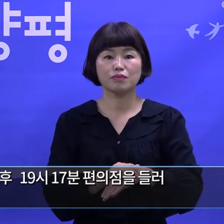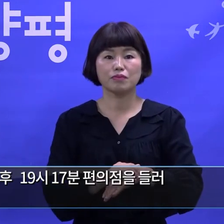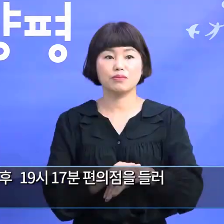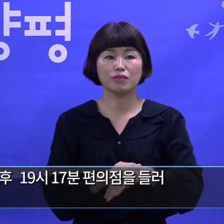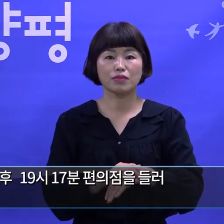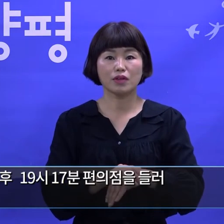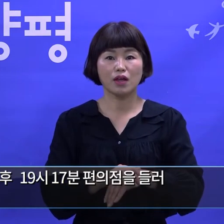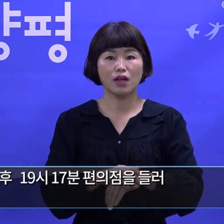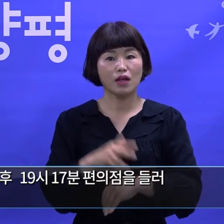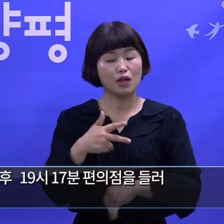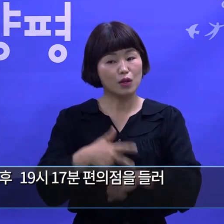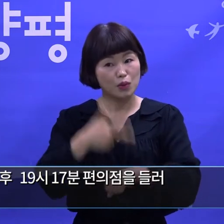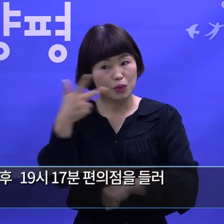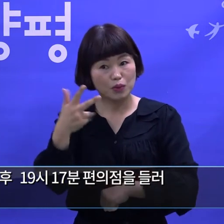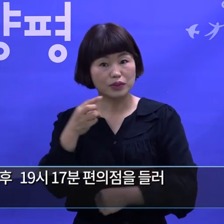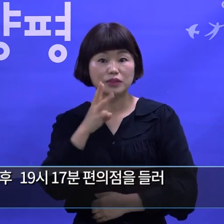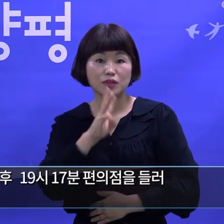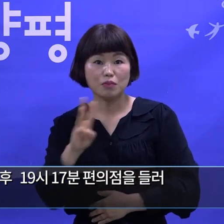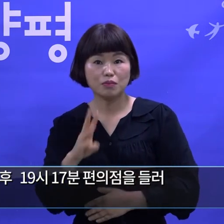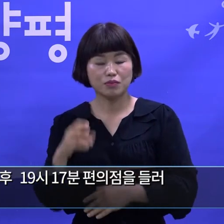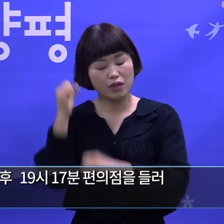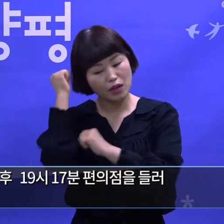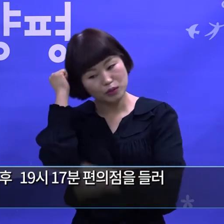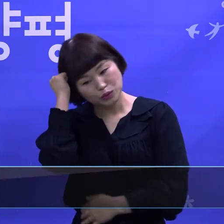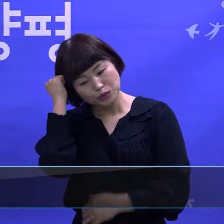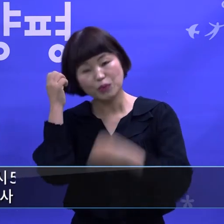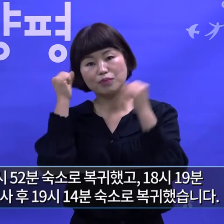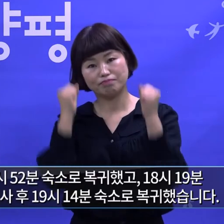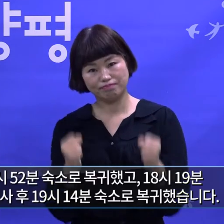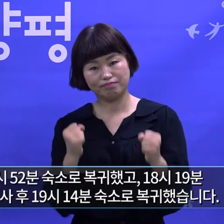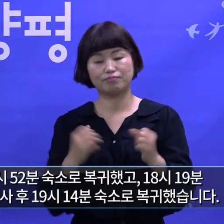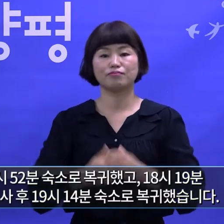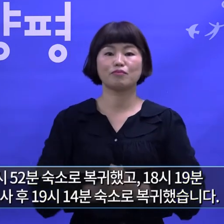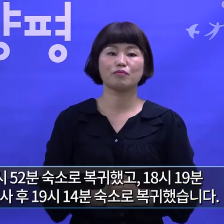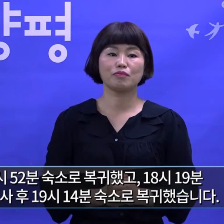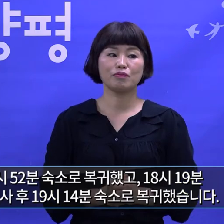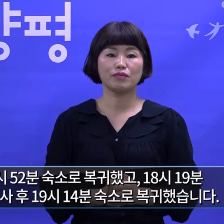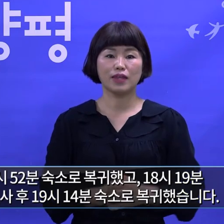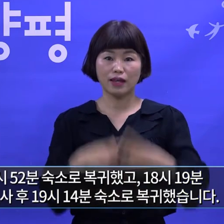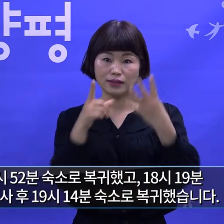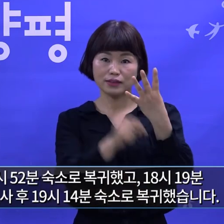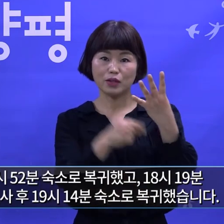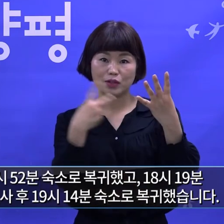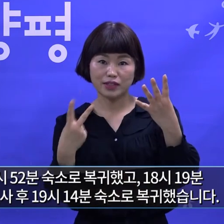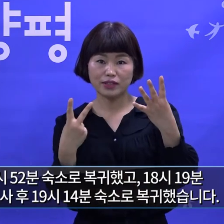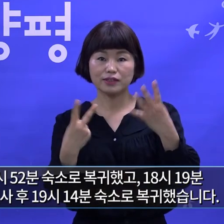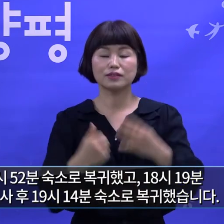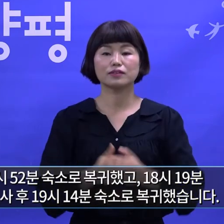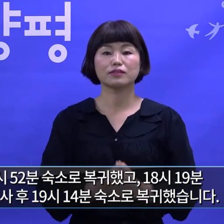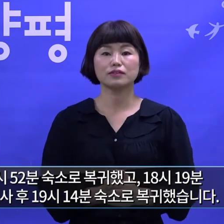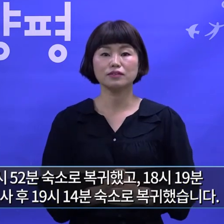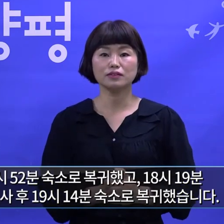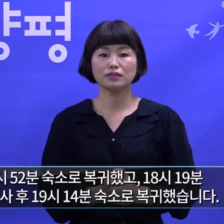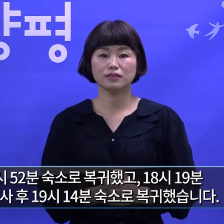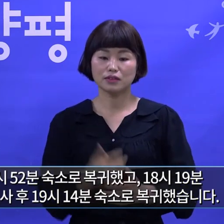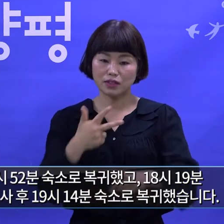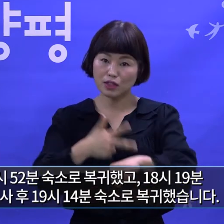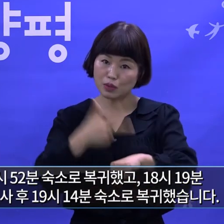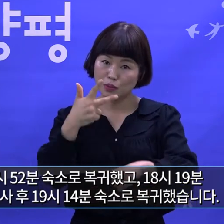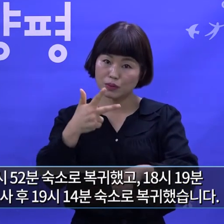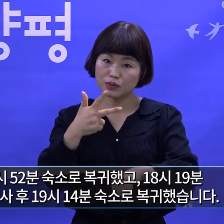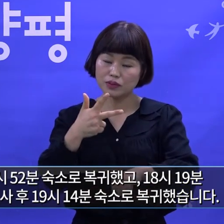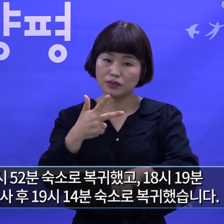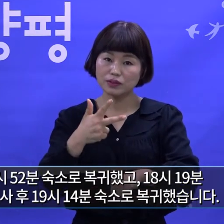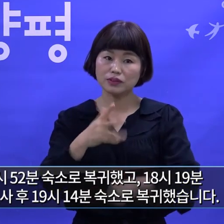23분부터 숙소로 복귀하였습니다. 또한 4월 2일 7시